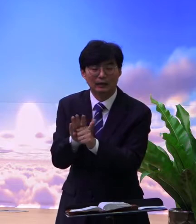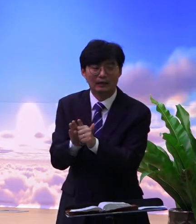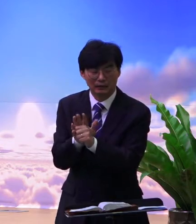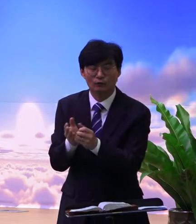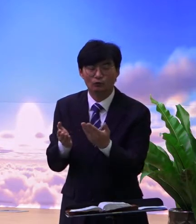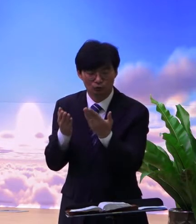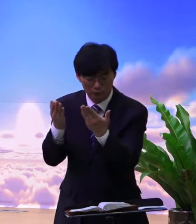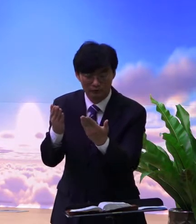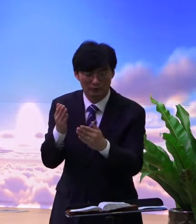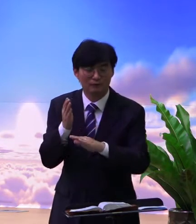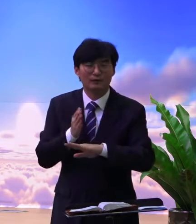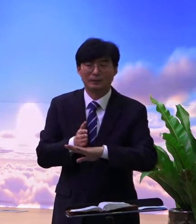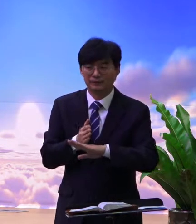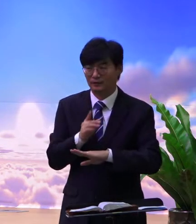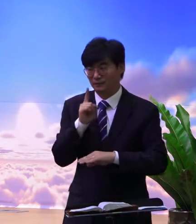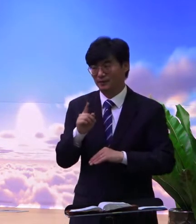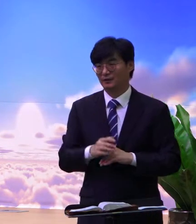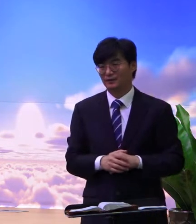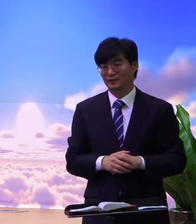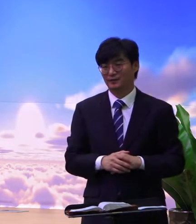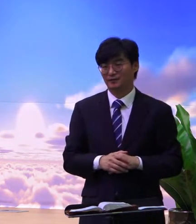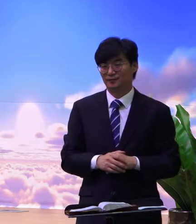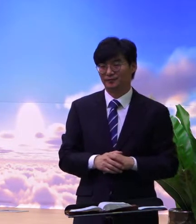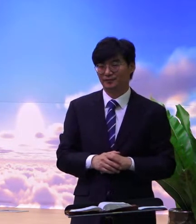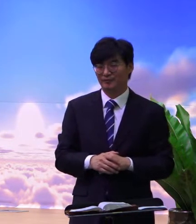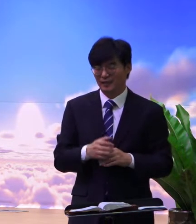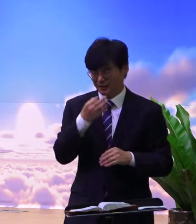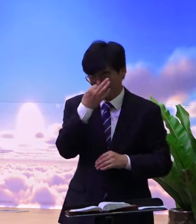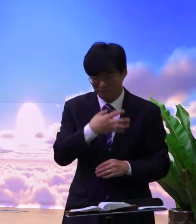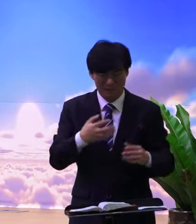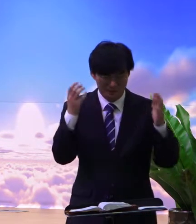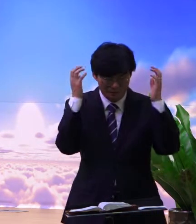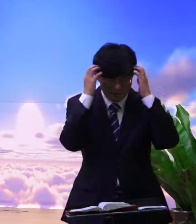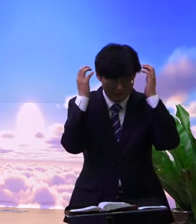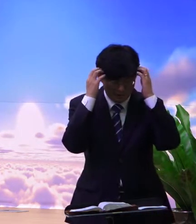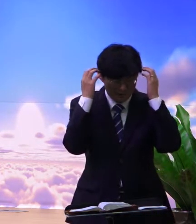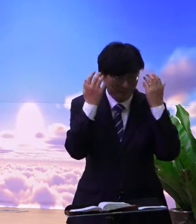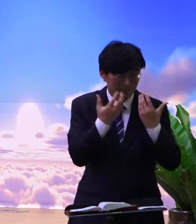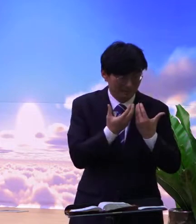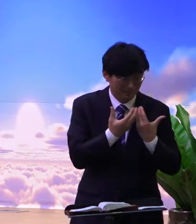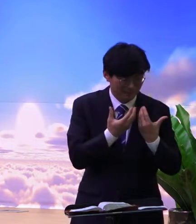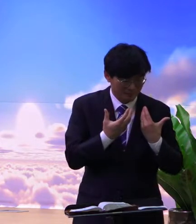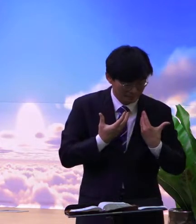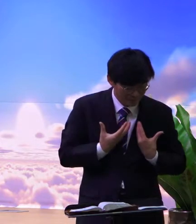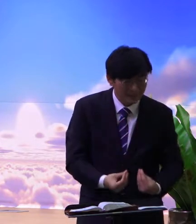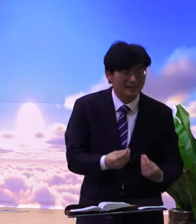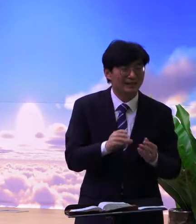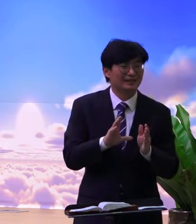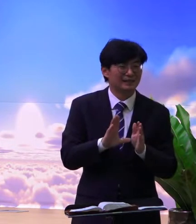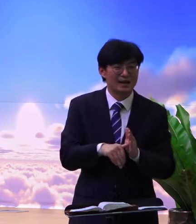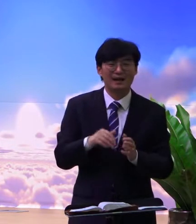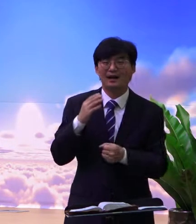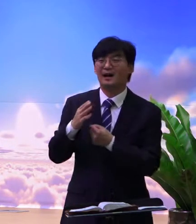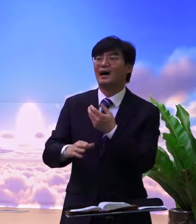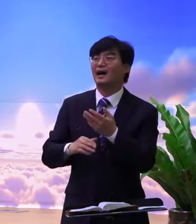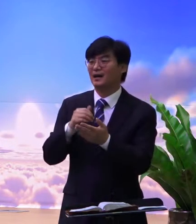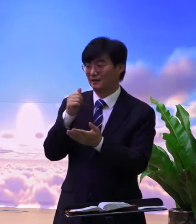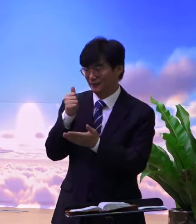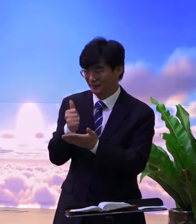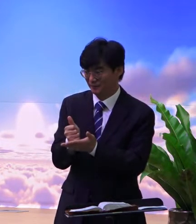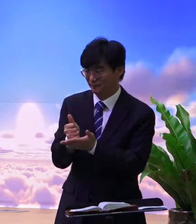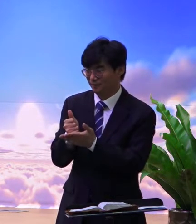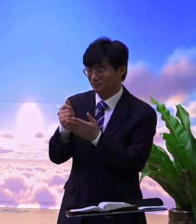이런 역경 중에서도 하나님의 사랑을 찾는 기쁜 마음, 여유 있는 믿음 주신 예수님께